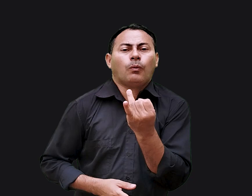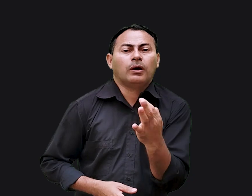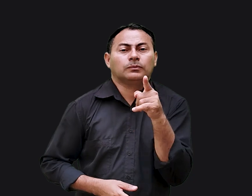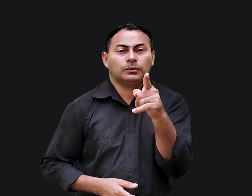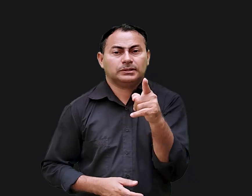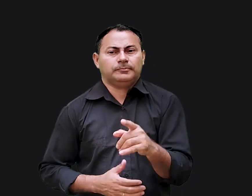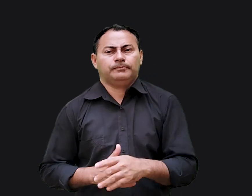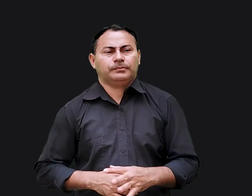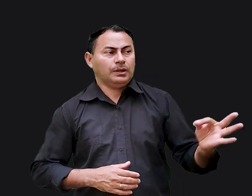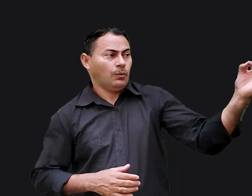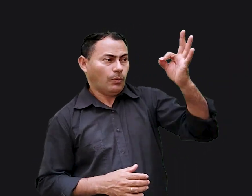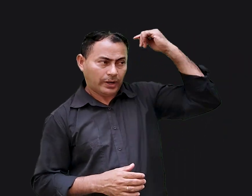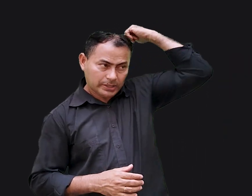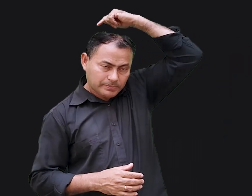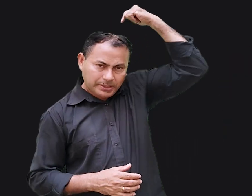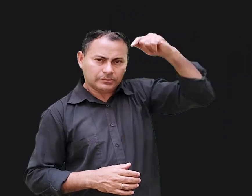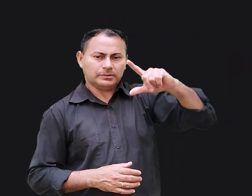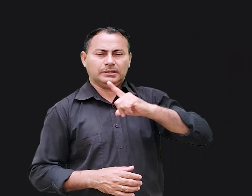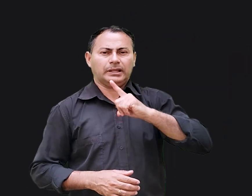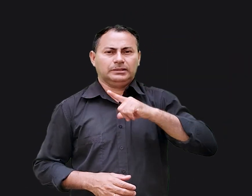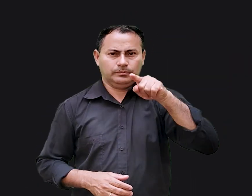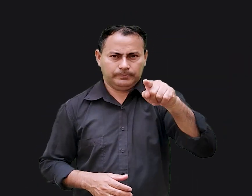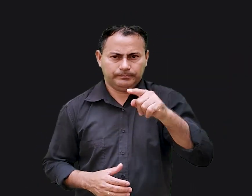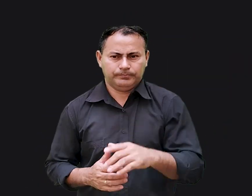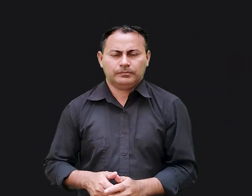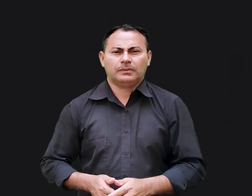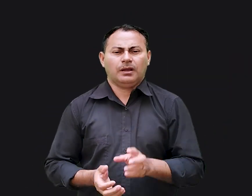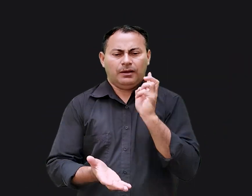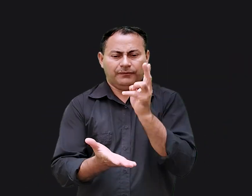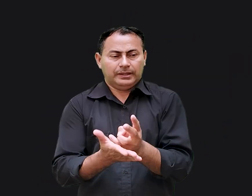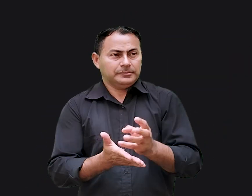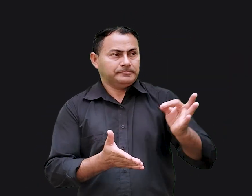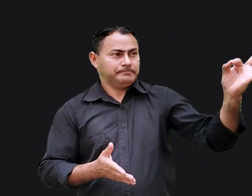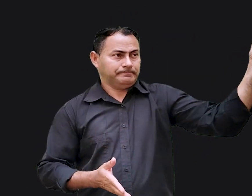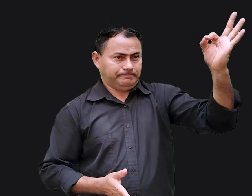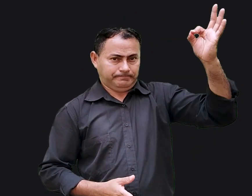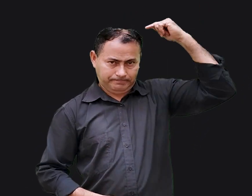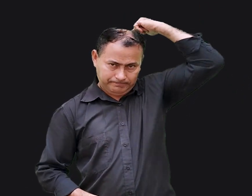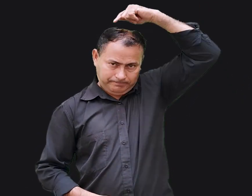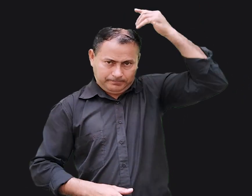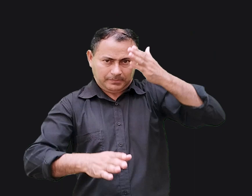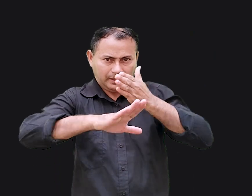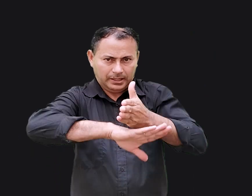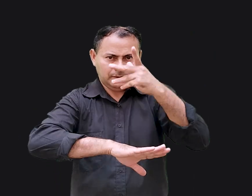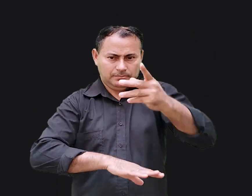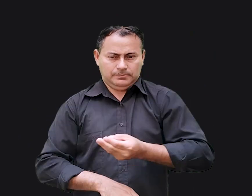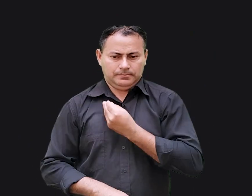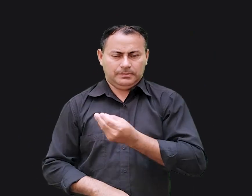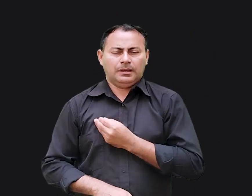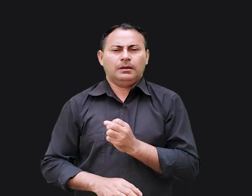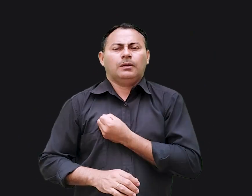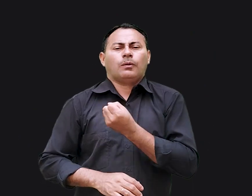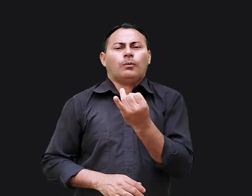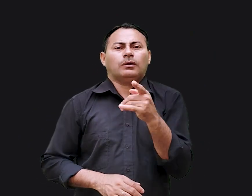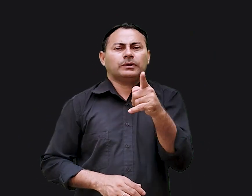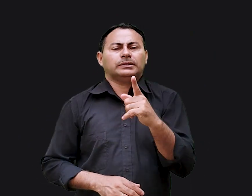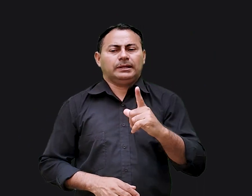de você o Espírito Santo tem. Uma vez que o Espírito entra em sua vida, a questão passa a ser quanto de você